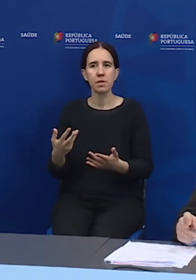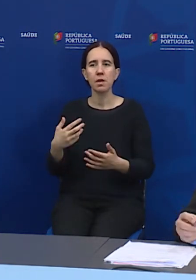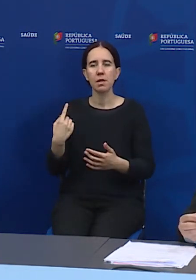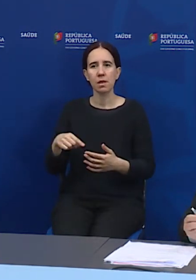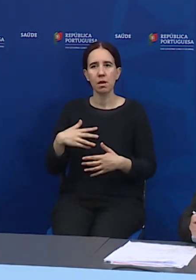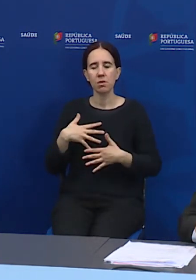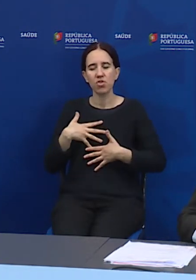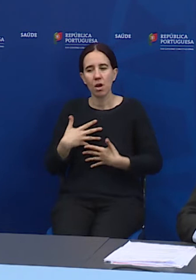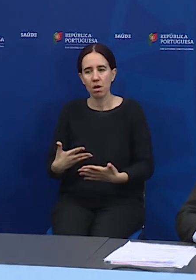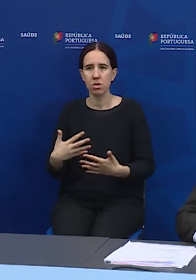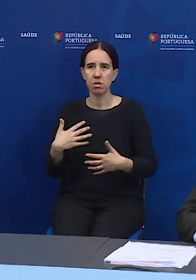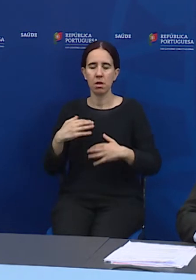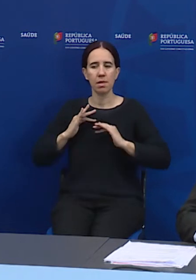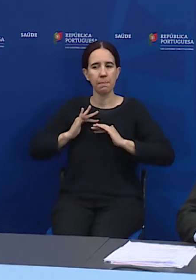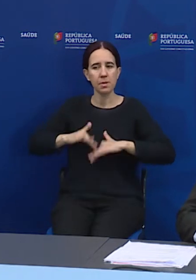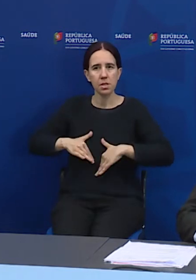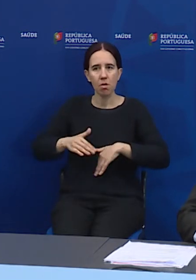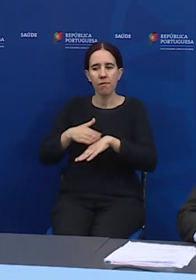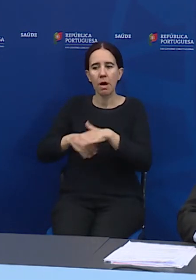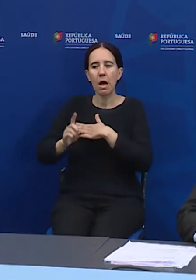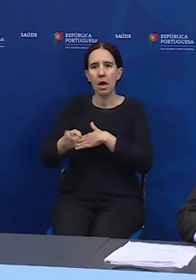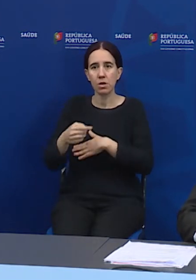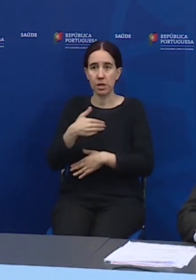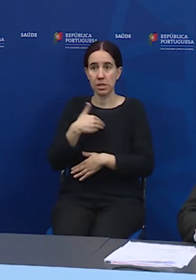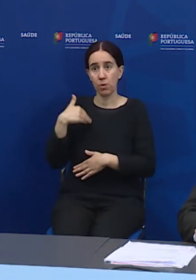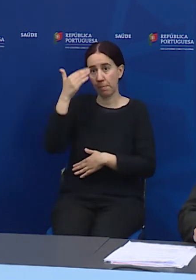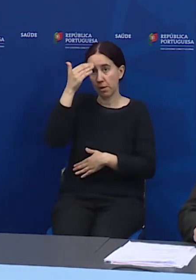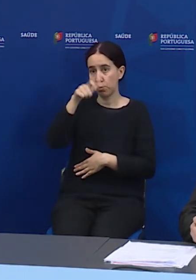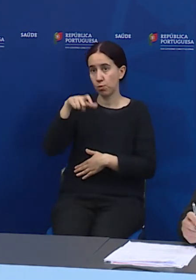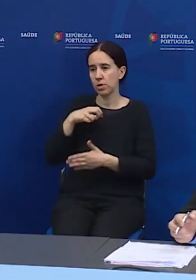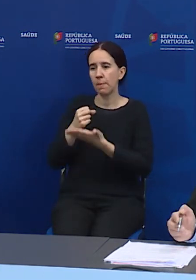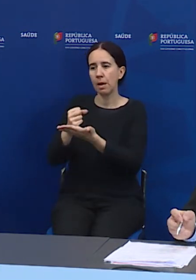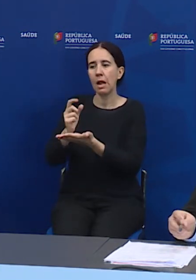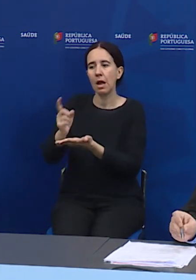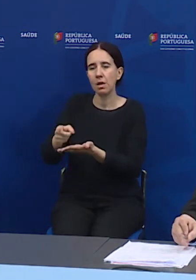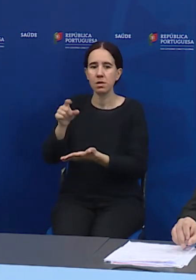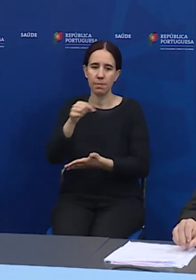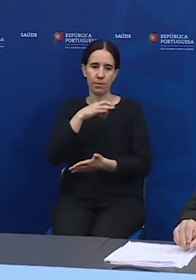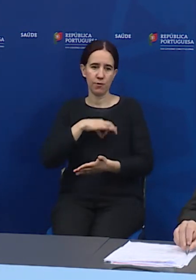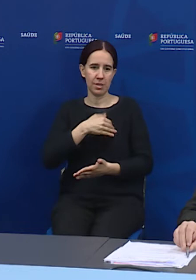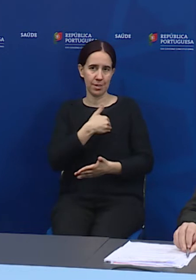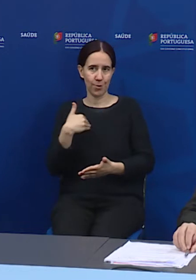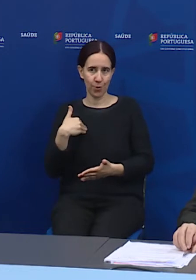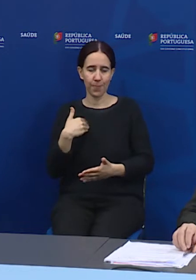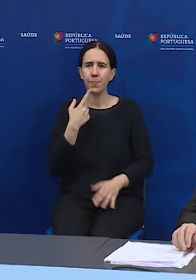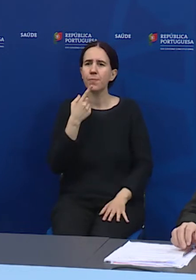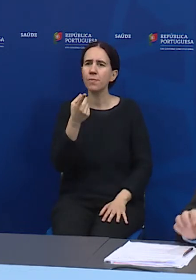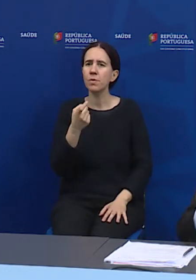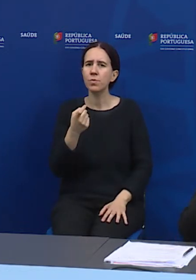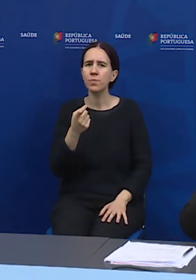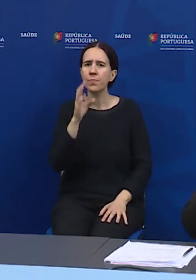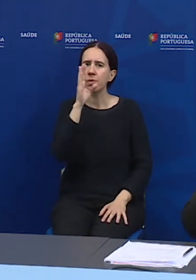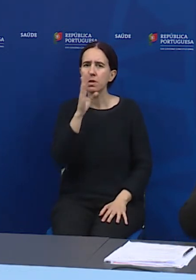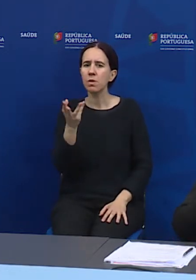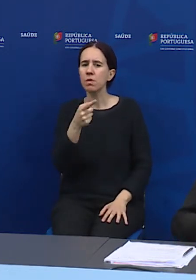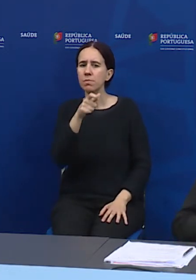desgaste a depressões o que é que está a ser feito para apoiar a saúde mental dos portugueses e também dos profissionais de saúde e eu pergunto se